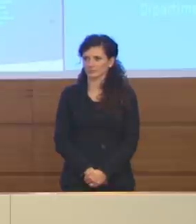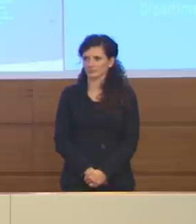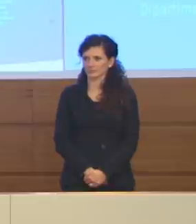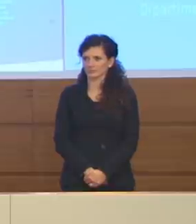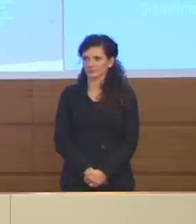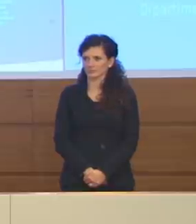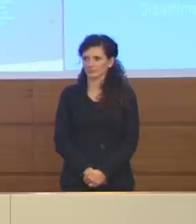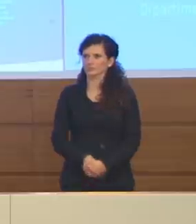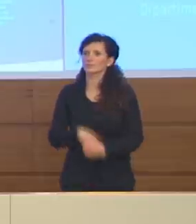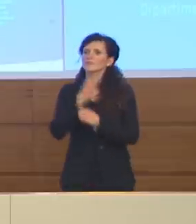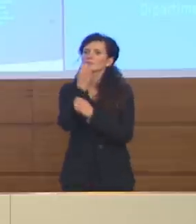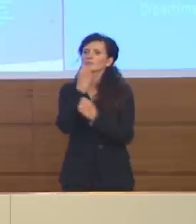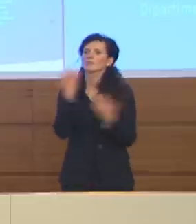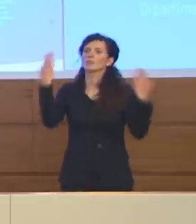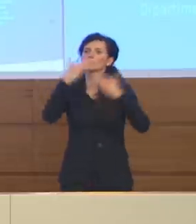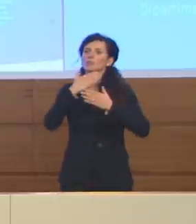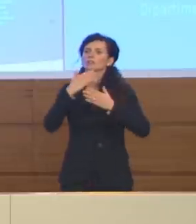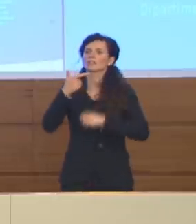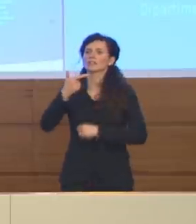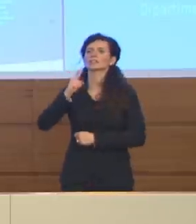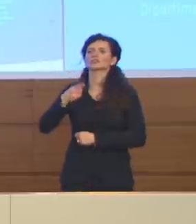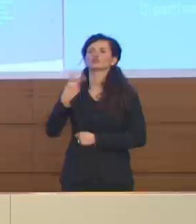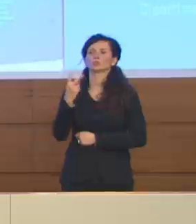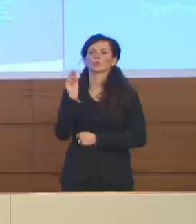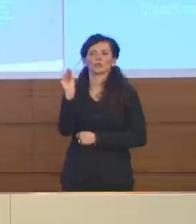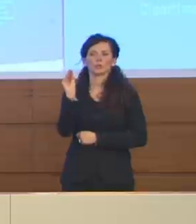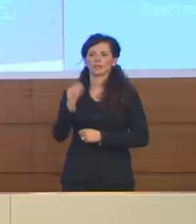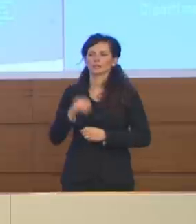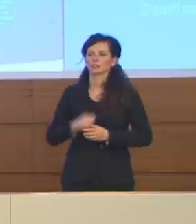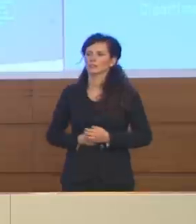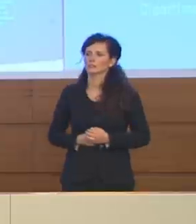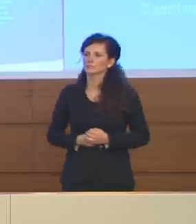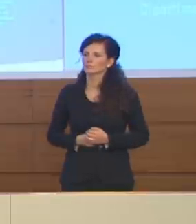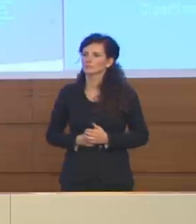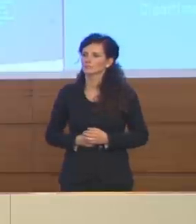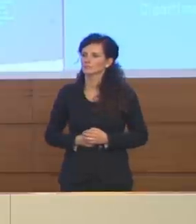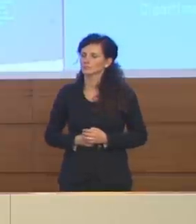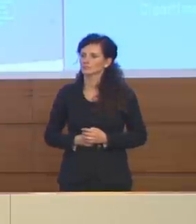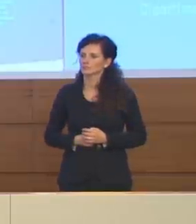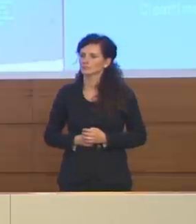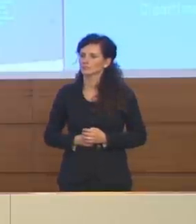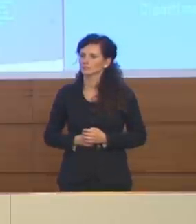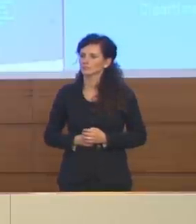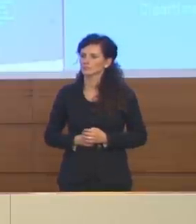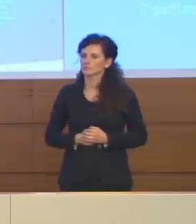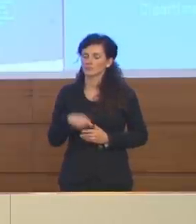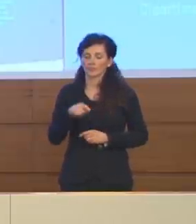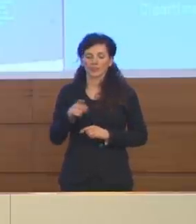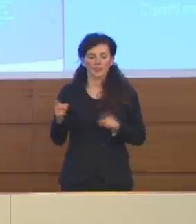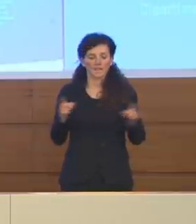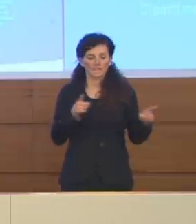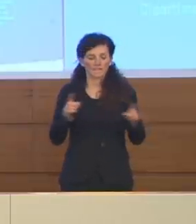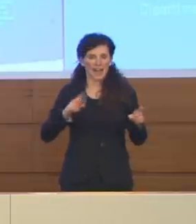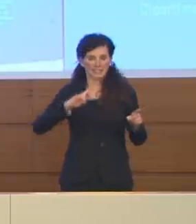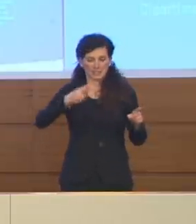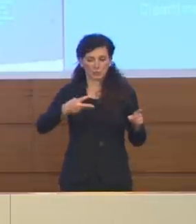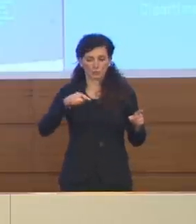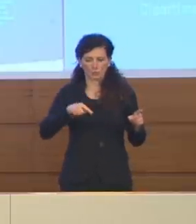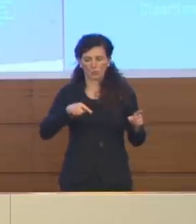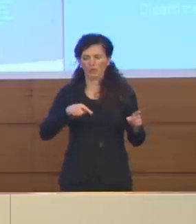buonasera daniele petraroli tg2 io volevo chiedervi premesso che nella fase ii servirà comunque